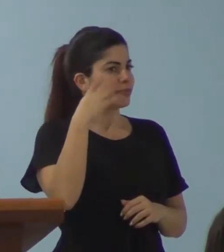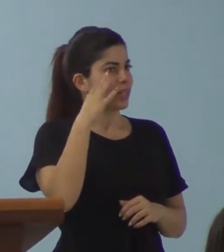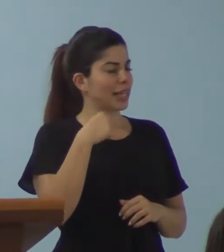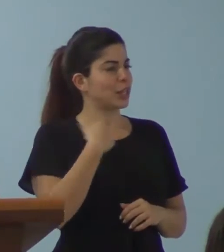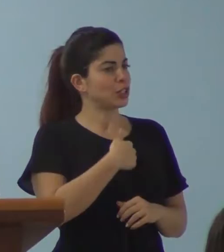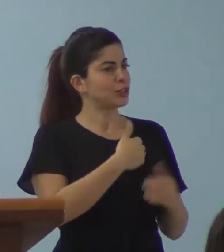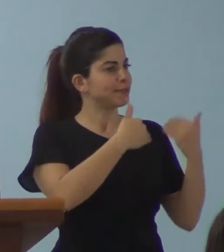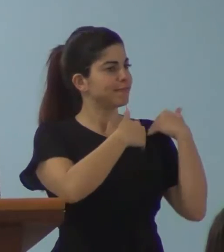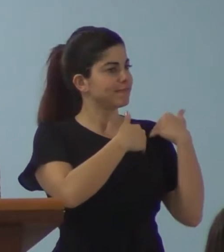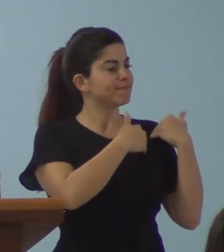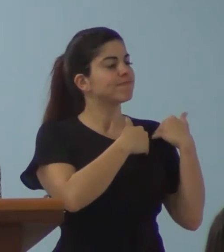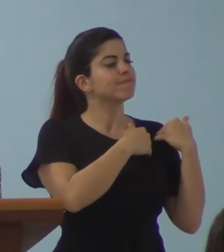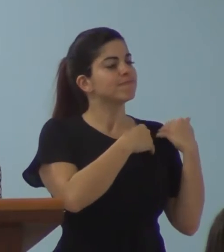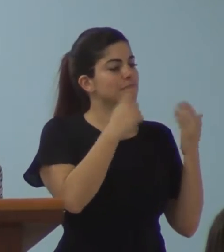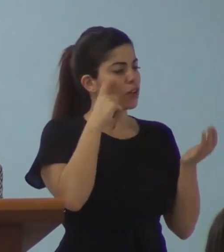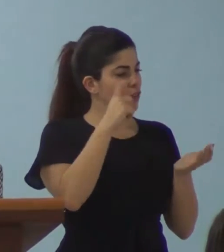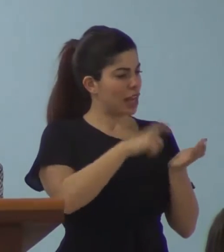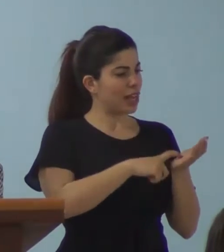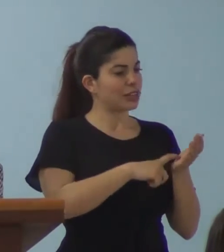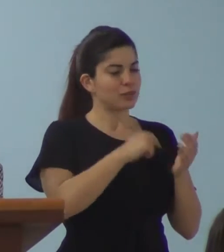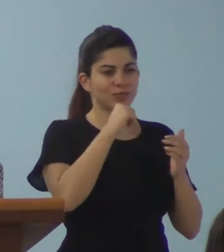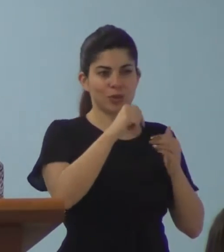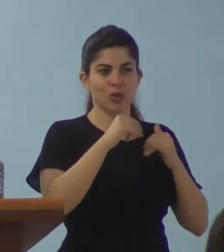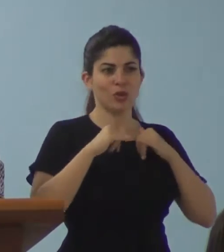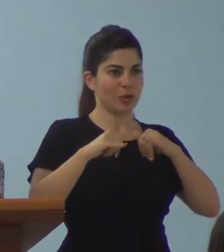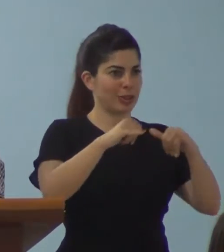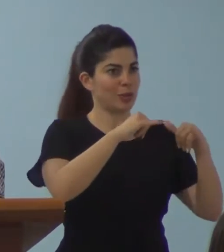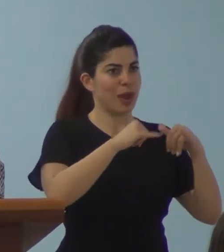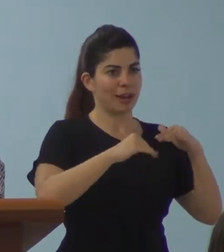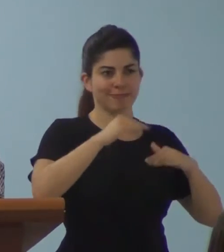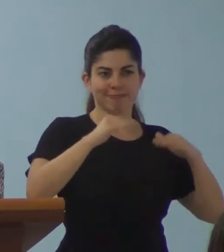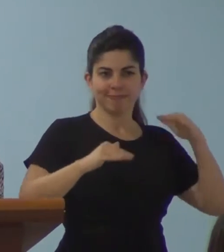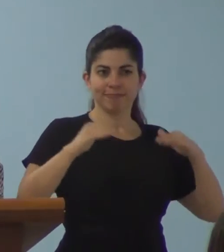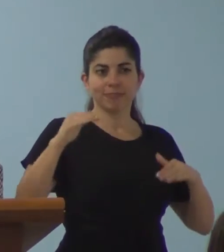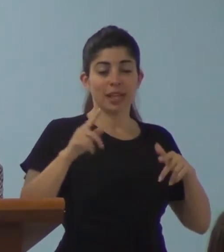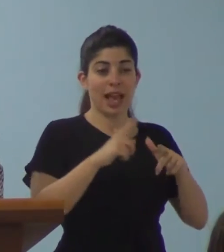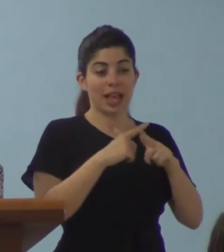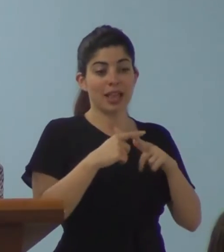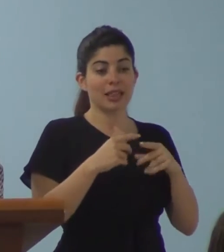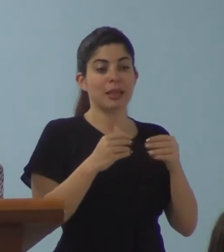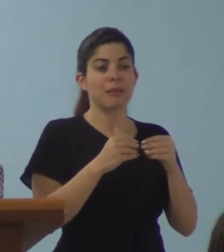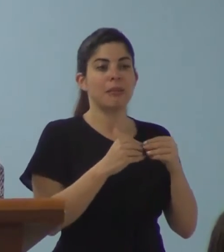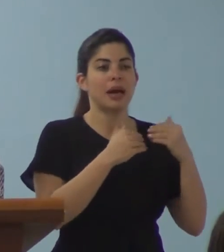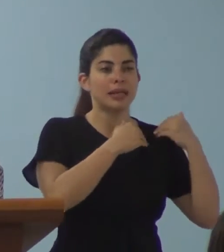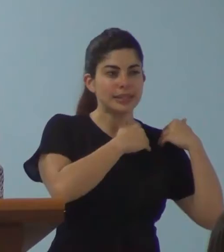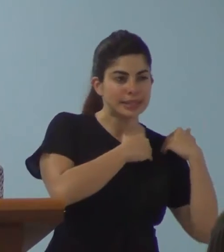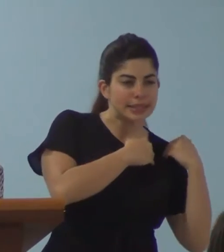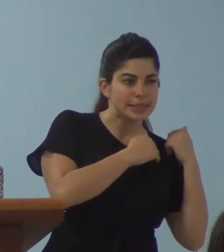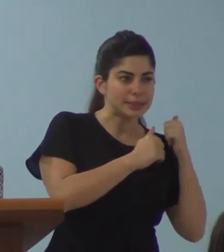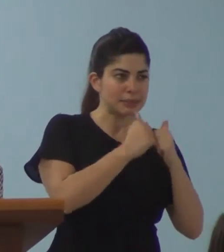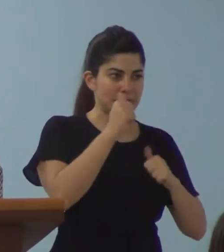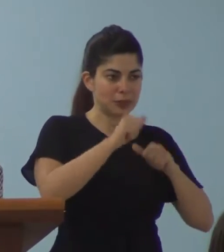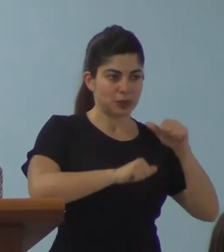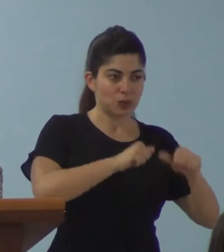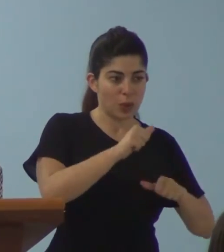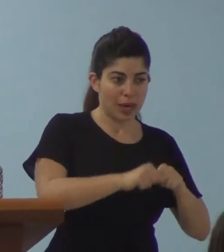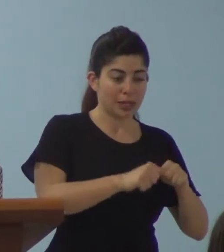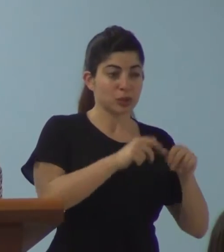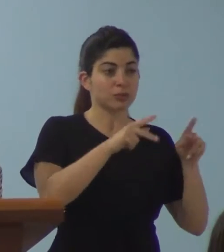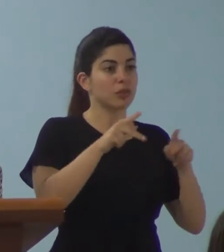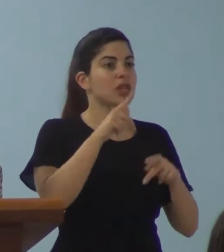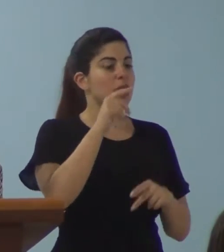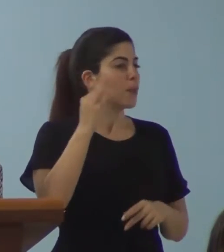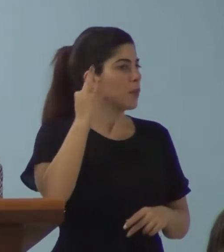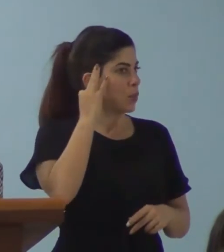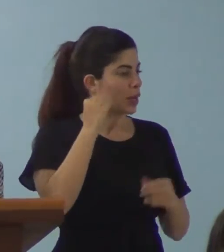nos corresponde reconocerlo poco llano y que pone mayor peso y mayor esfuerzo sobre los pies de las